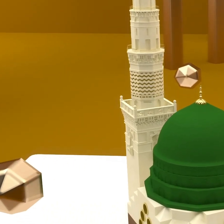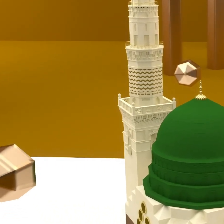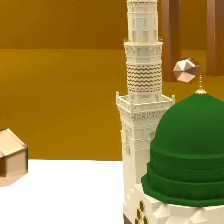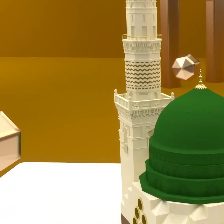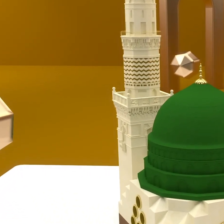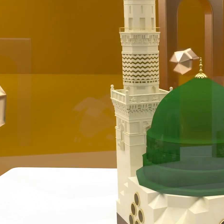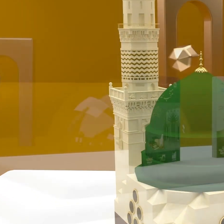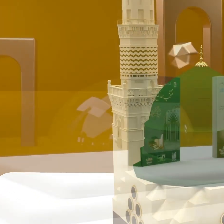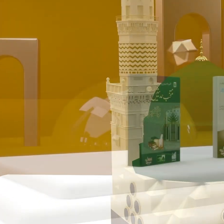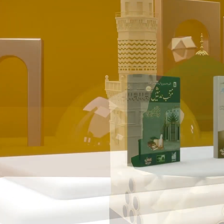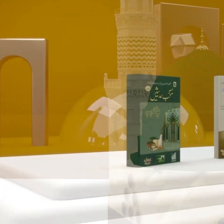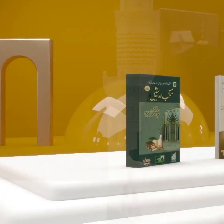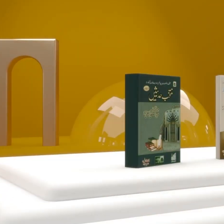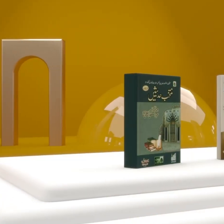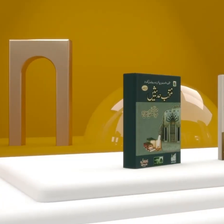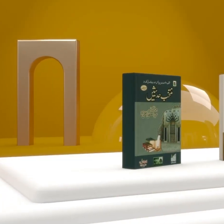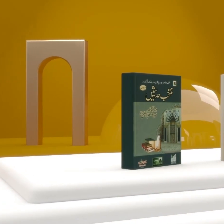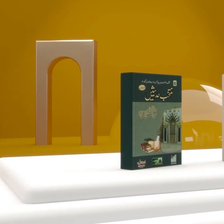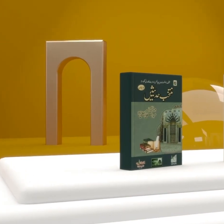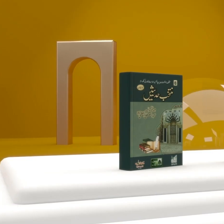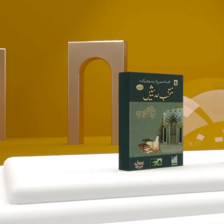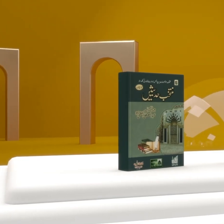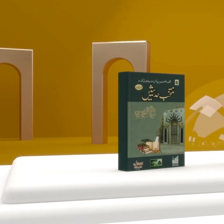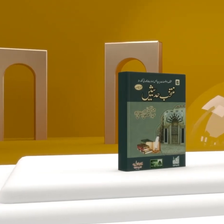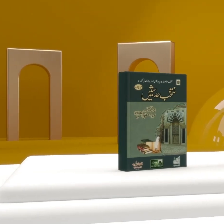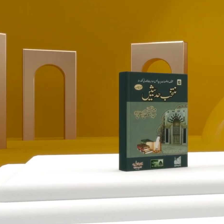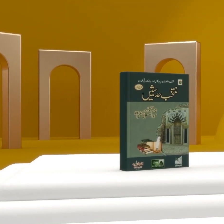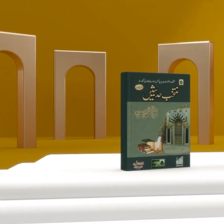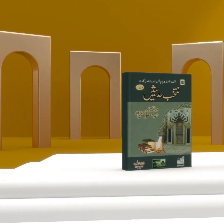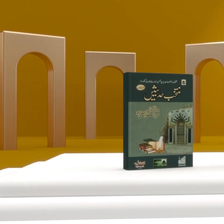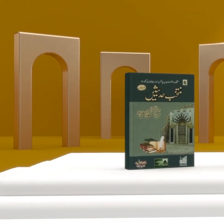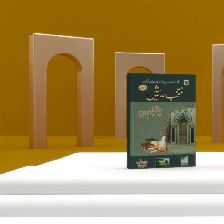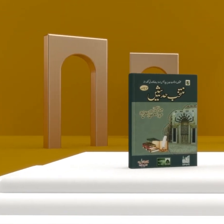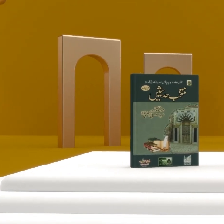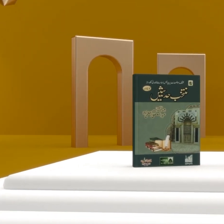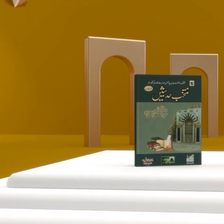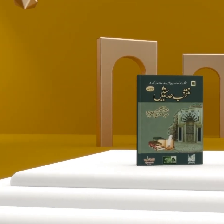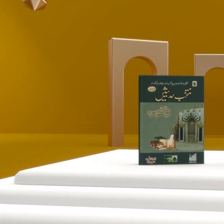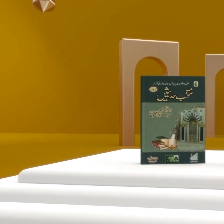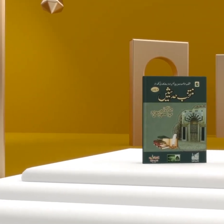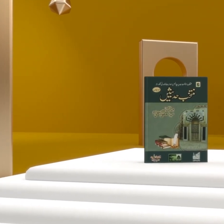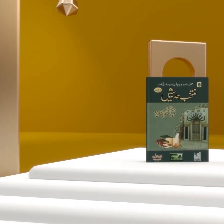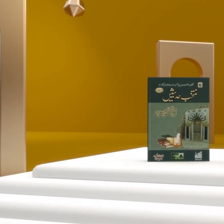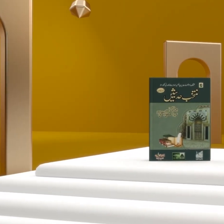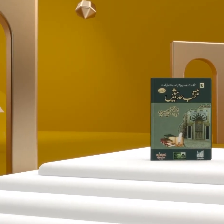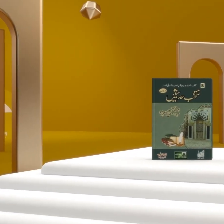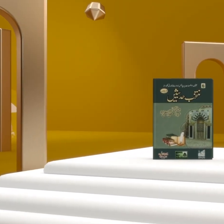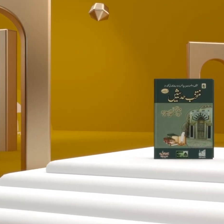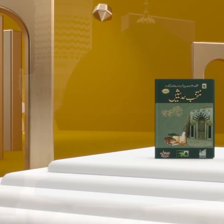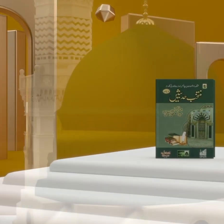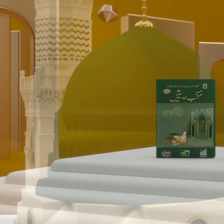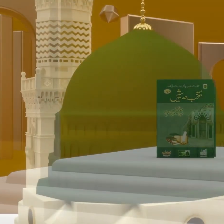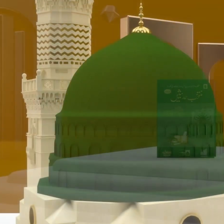مشکل کی باتیں بیاں کر، نبی کے معطر پسینے